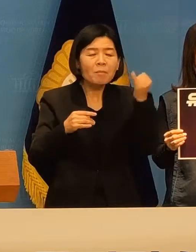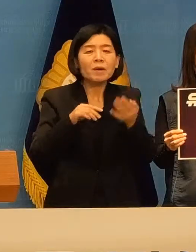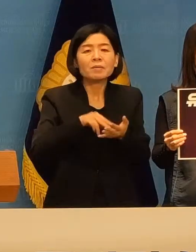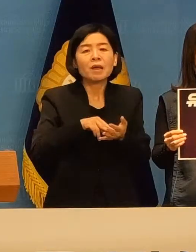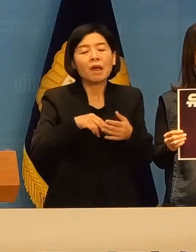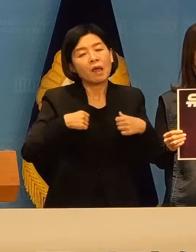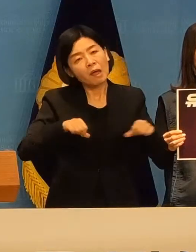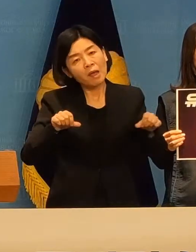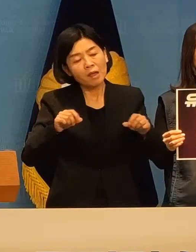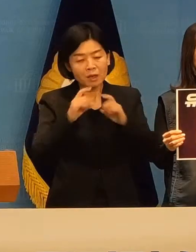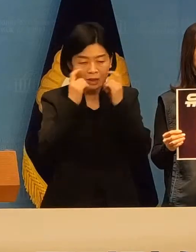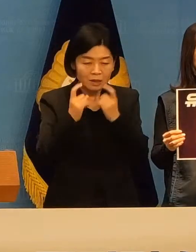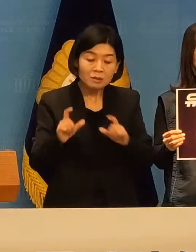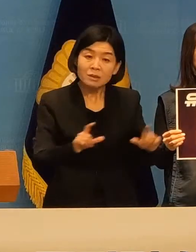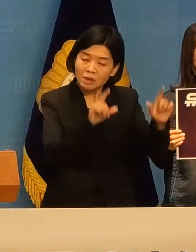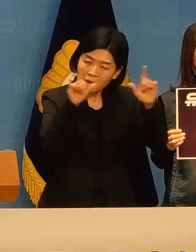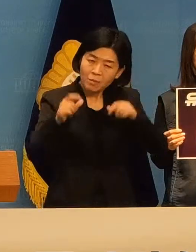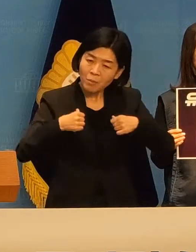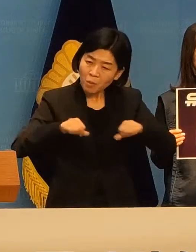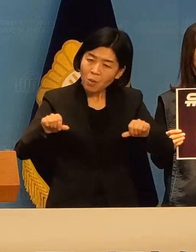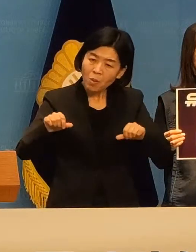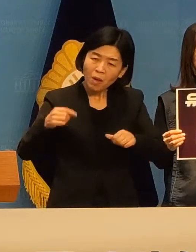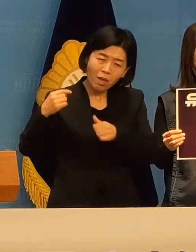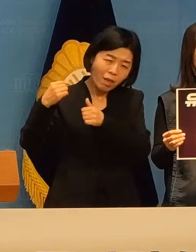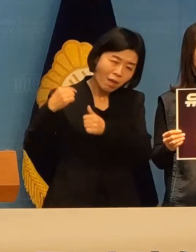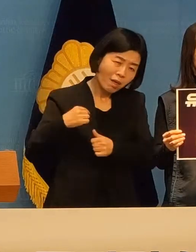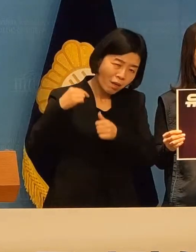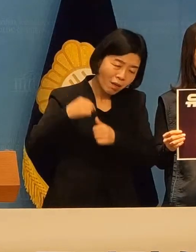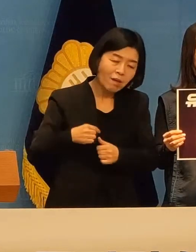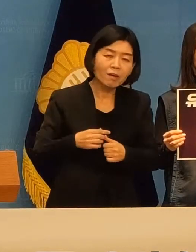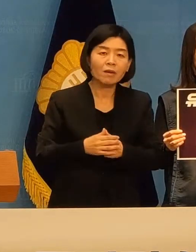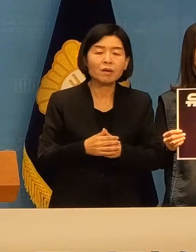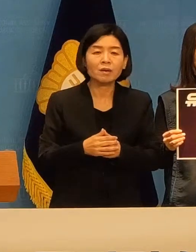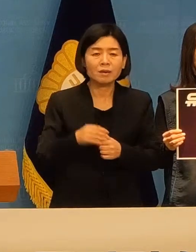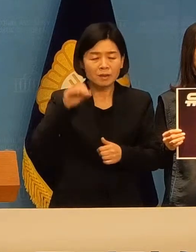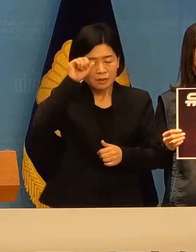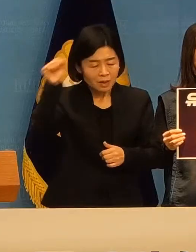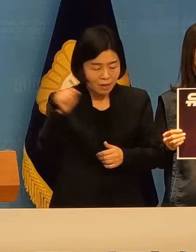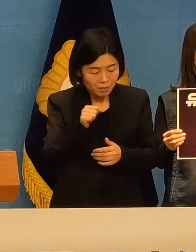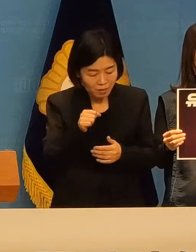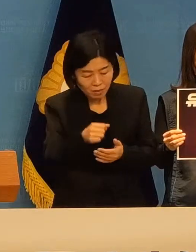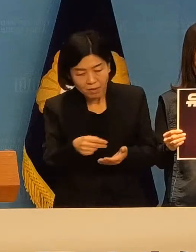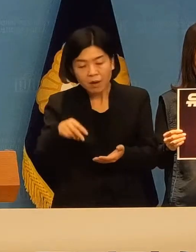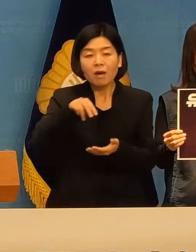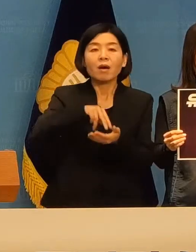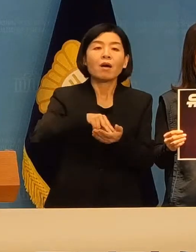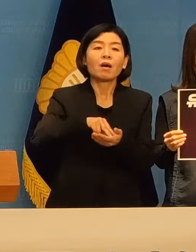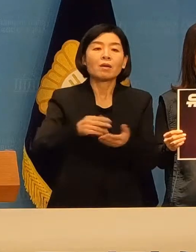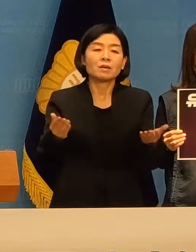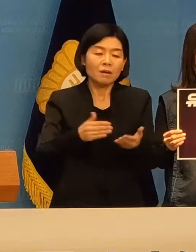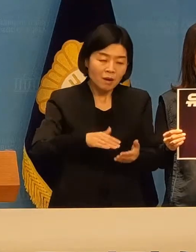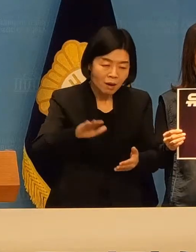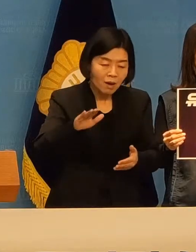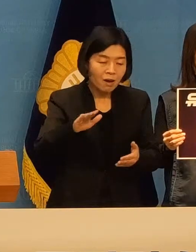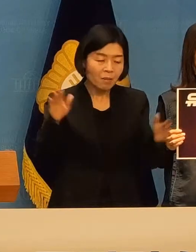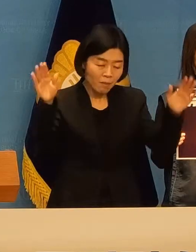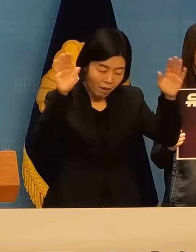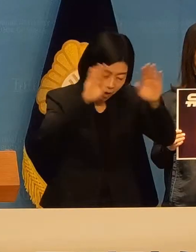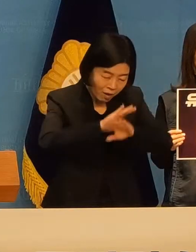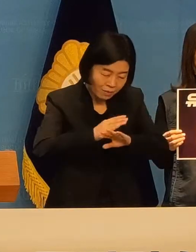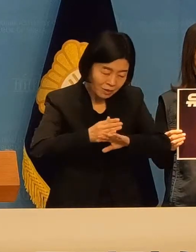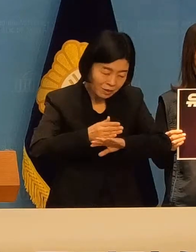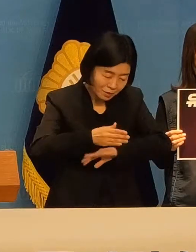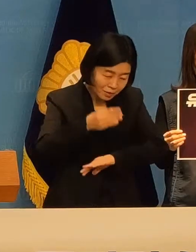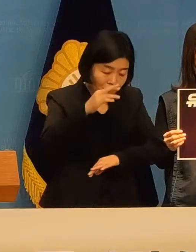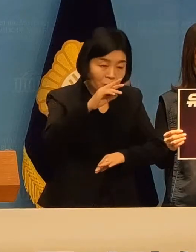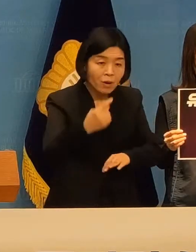개인의 삶조차 포기해라는 것입니다. 새벽같이 일어나 출근하고 밤늦게 퇴근해서 돌아오면